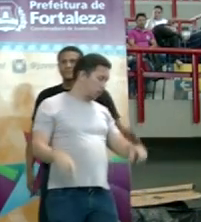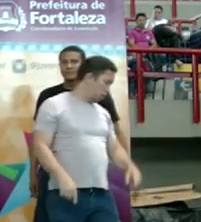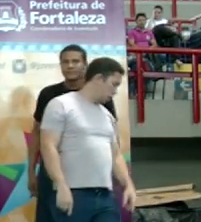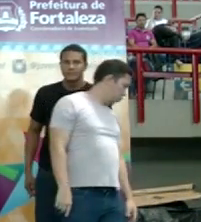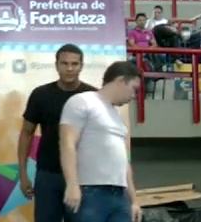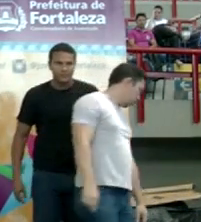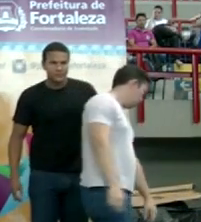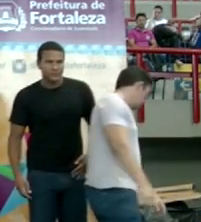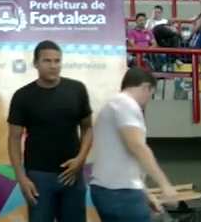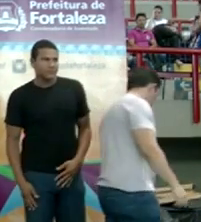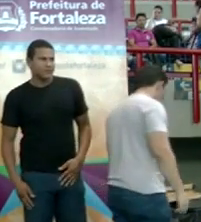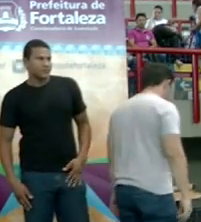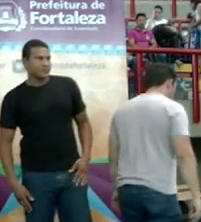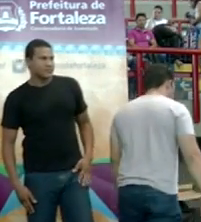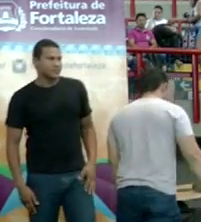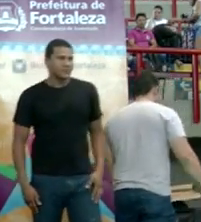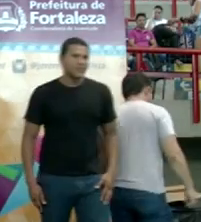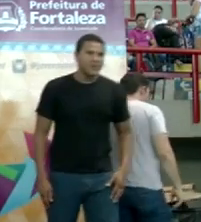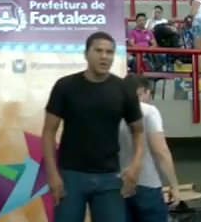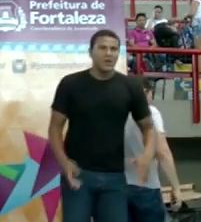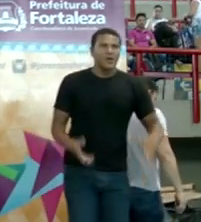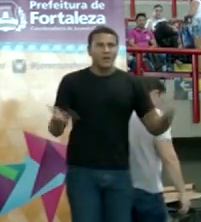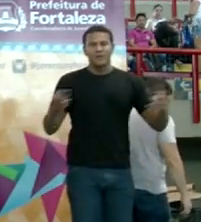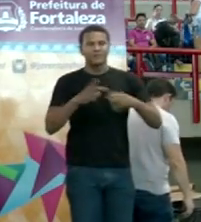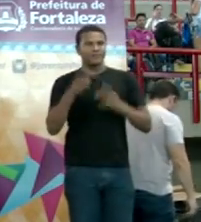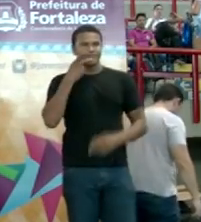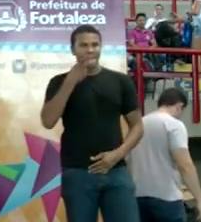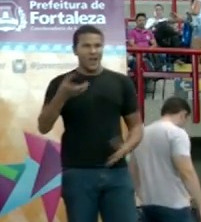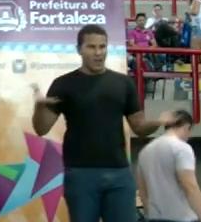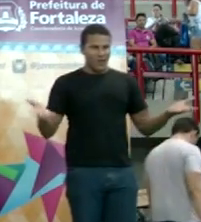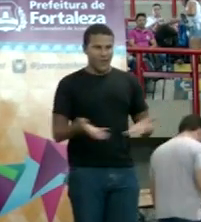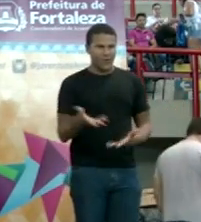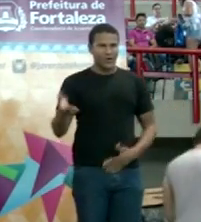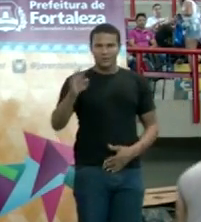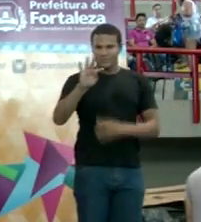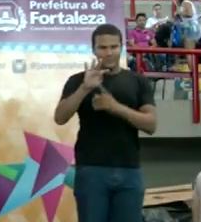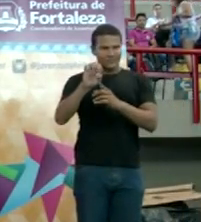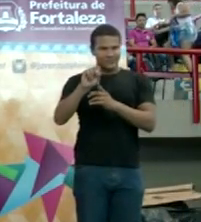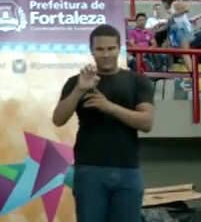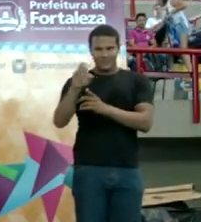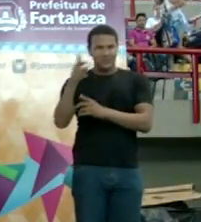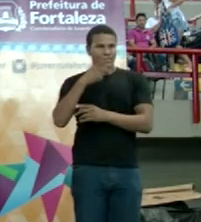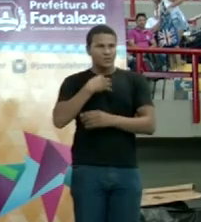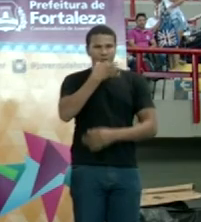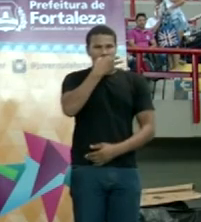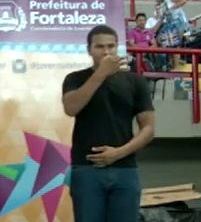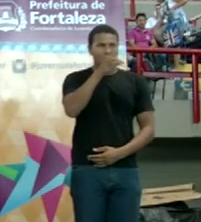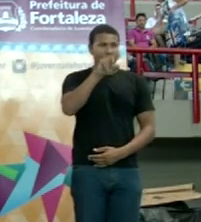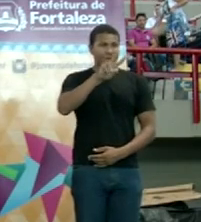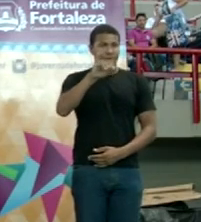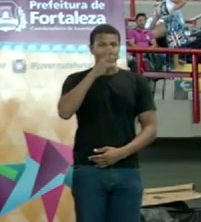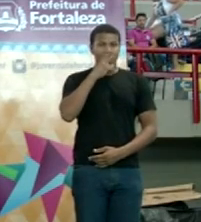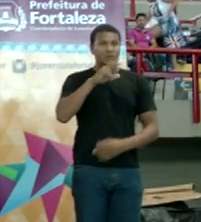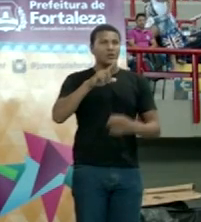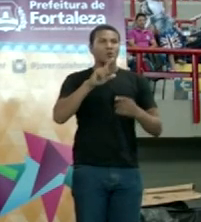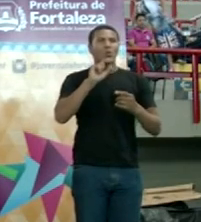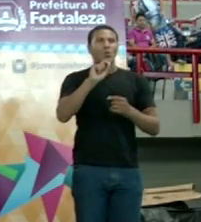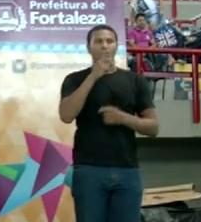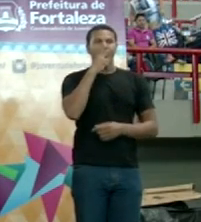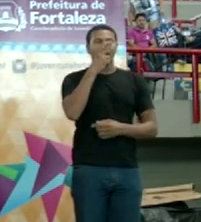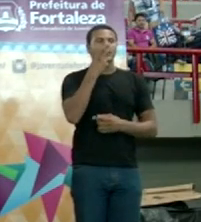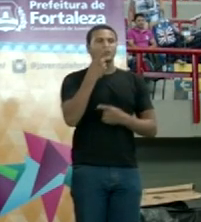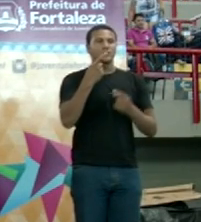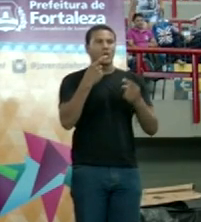porque o que você vai dizer agora na tese vai ter uma relação de oposição com o que